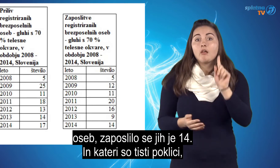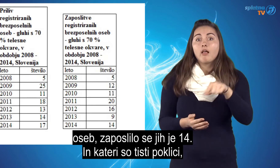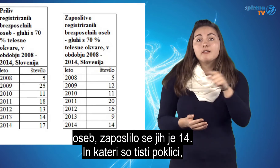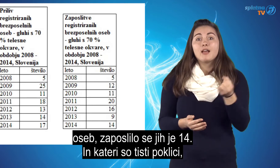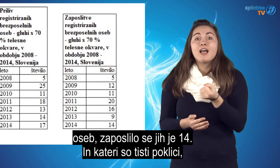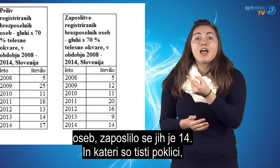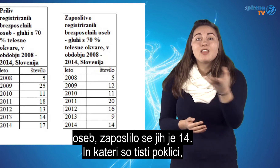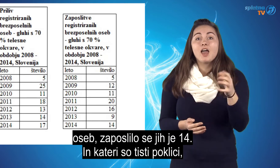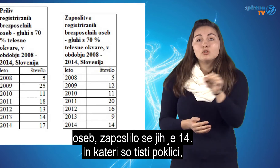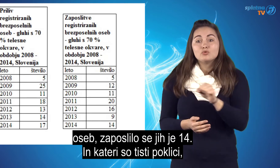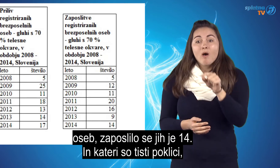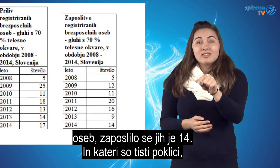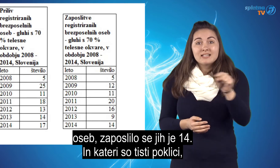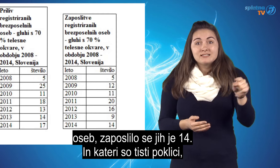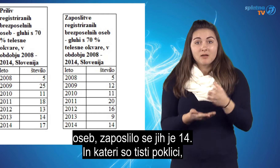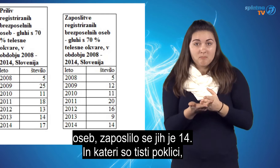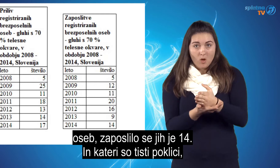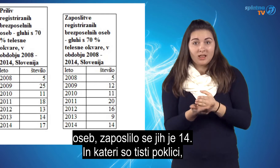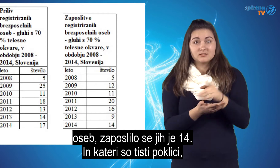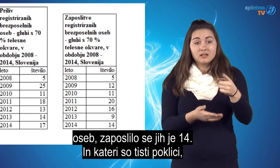In kateri so tisti poklici, ki jih gluhi in naglušni